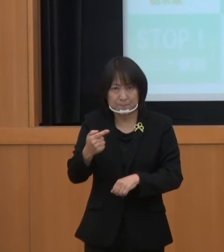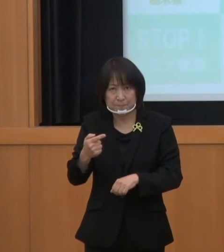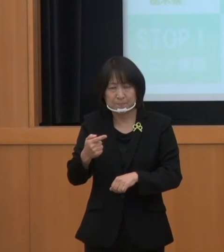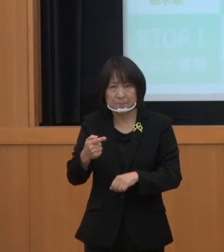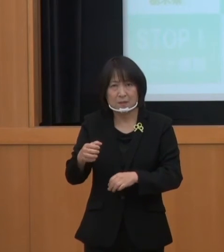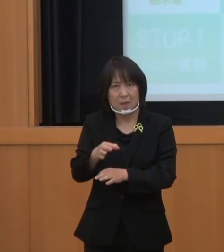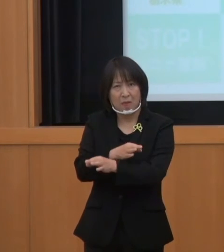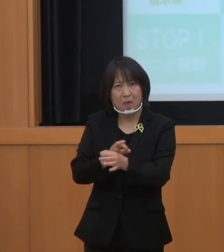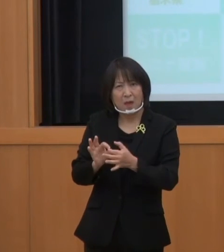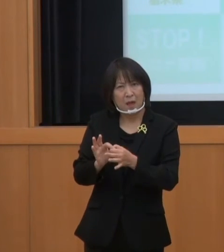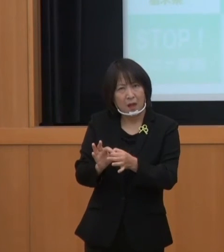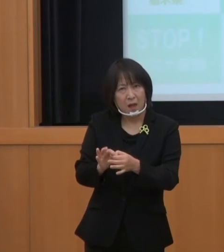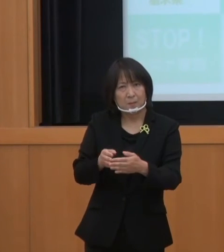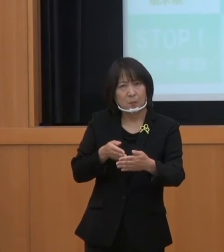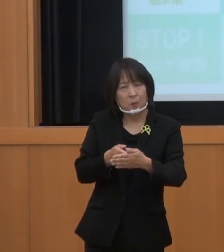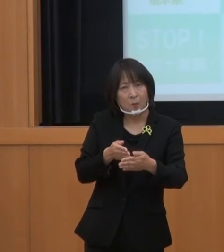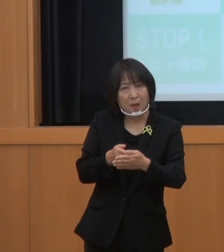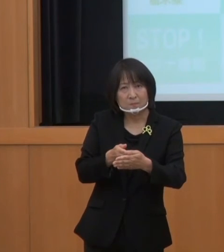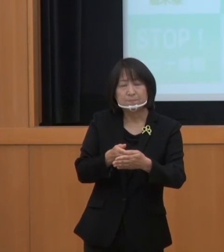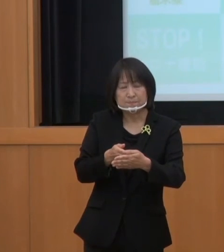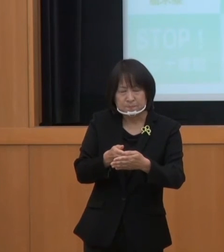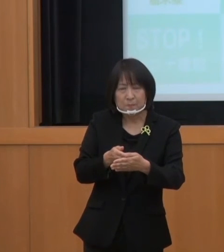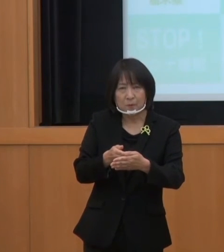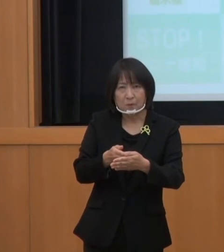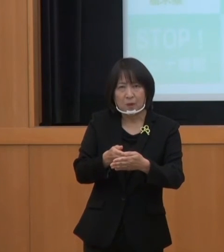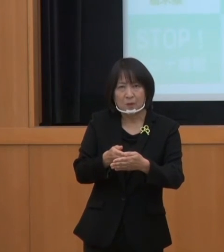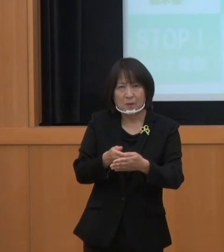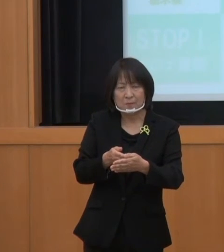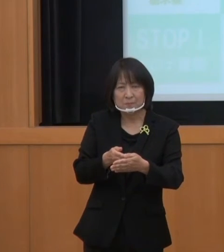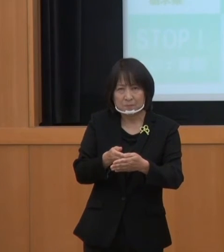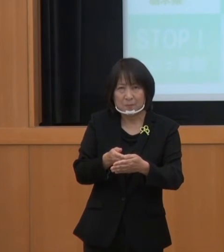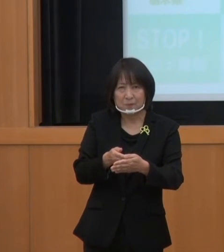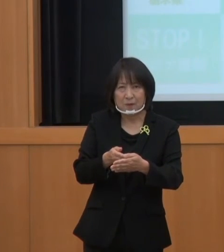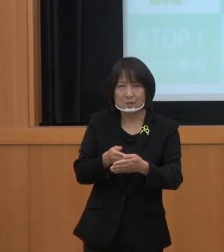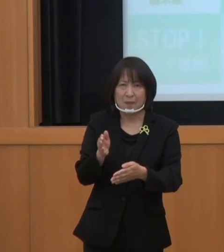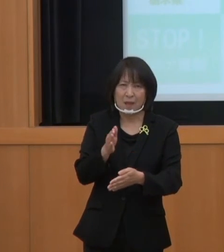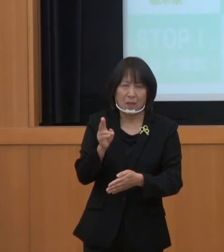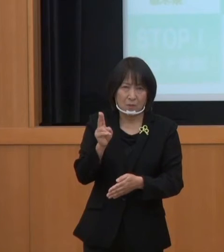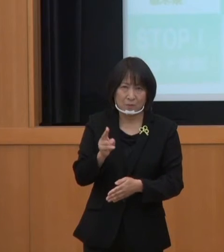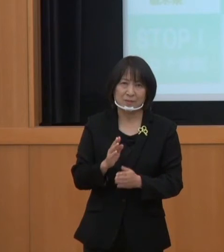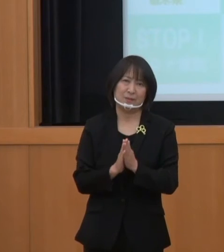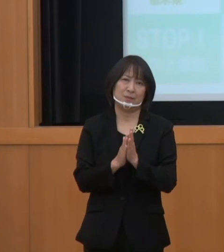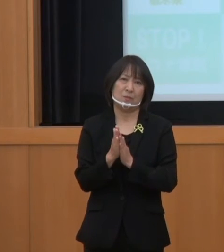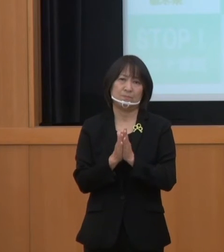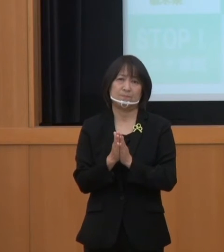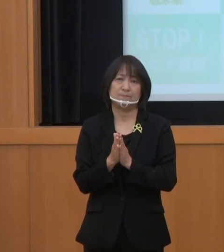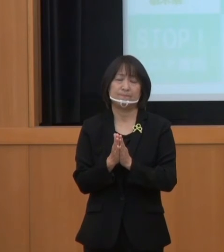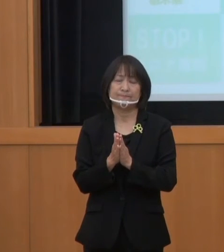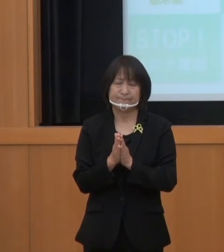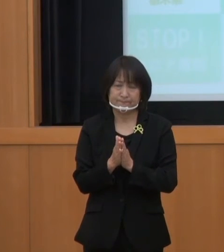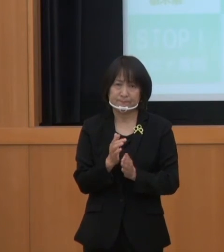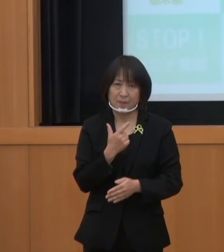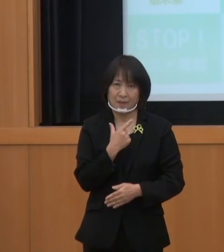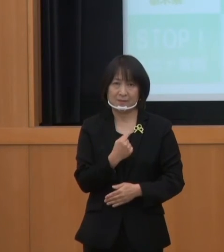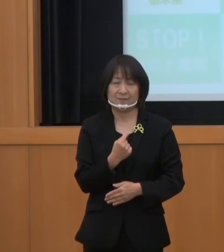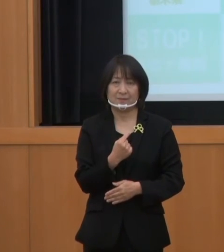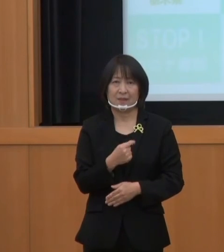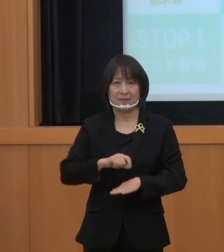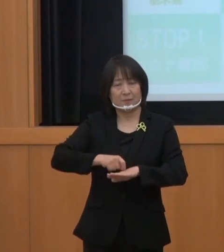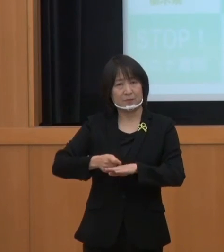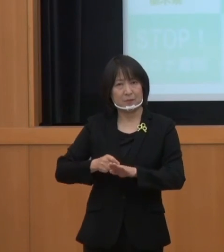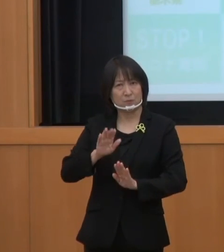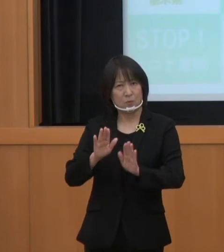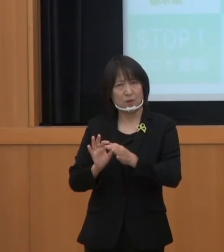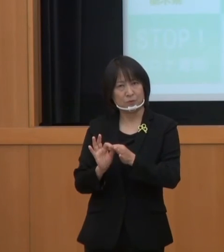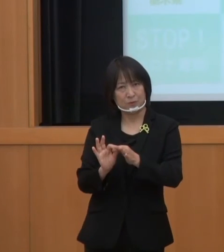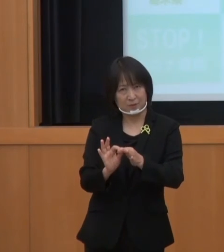になってしまうと、このようにならないことを祈るばかりでございます。厳しい状況が続いているという